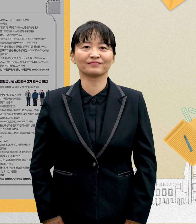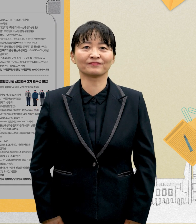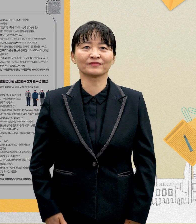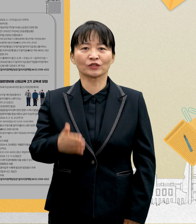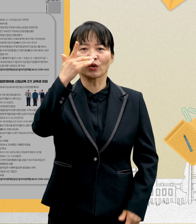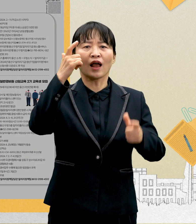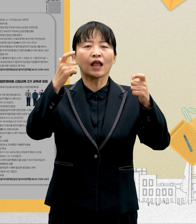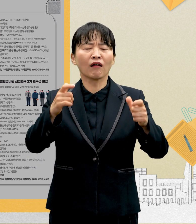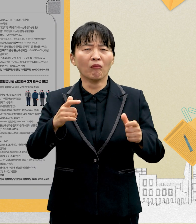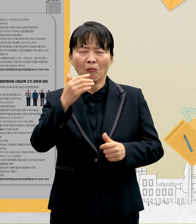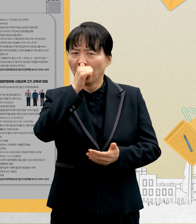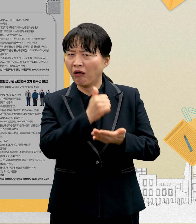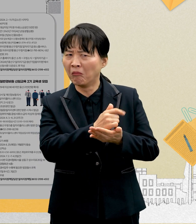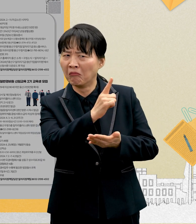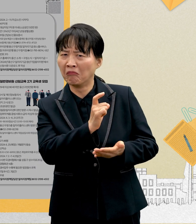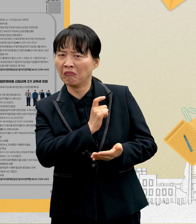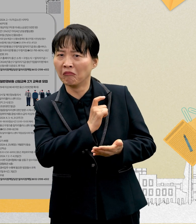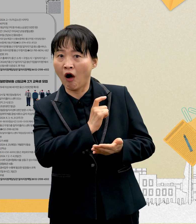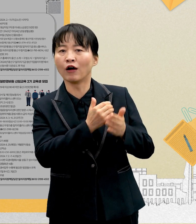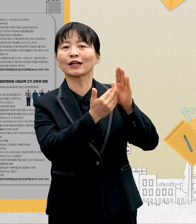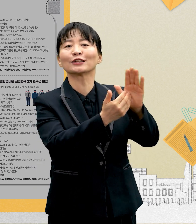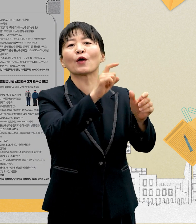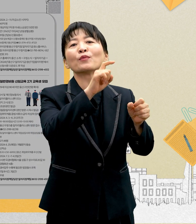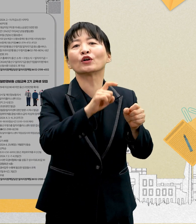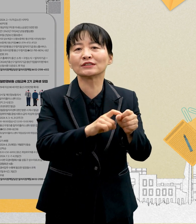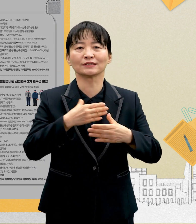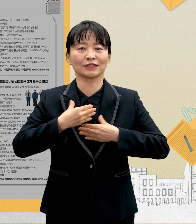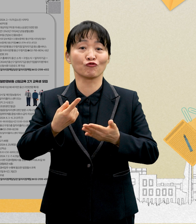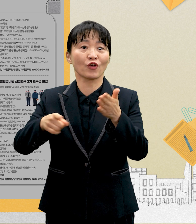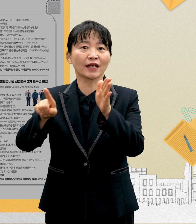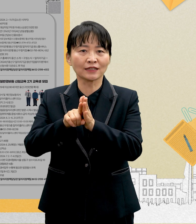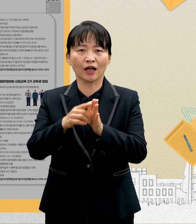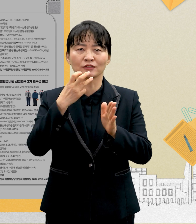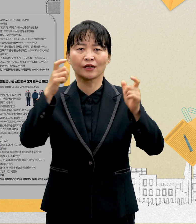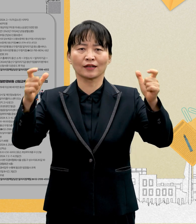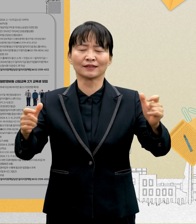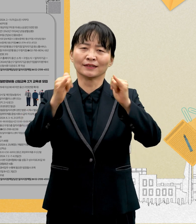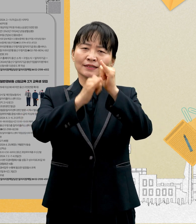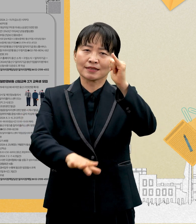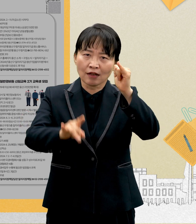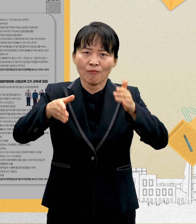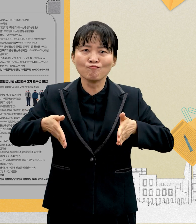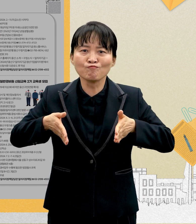이상동기 범죄로부터 구민의 안전을 지키기 위해 서울시 최초로 보도상 영업시설물에 안심벨을 설치합니다.